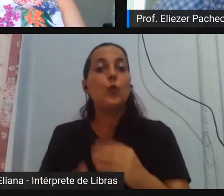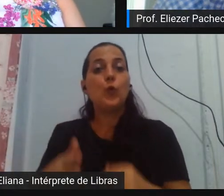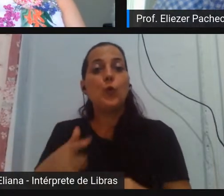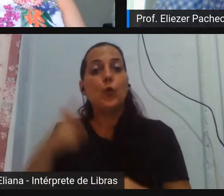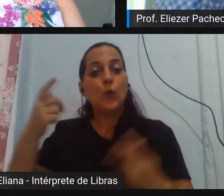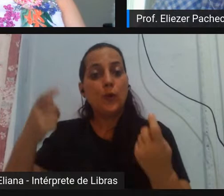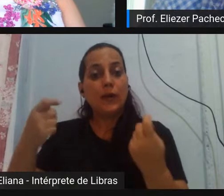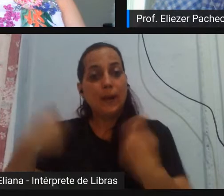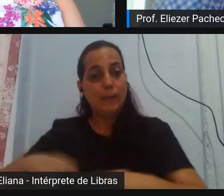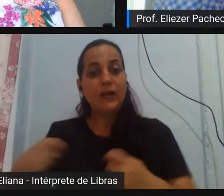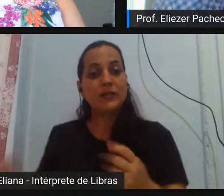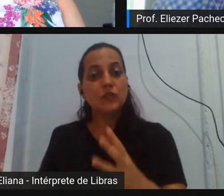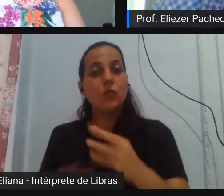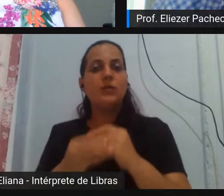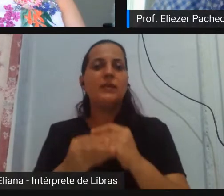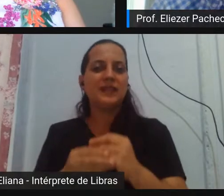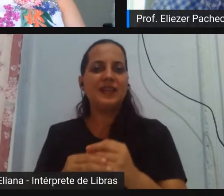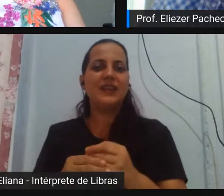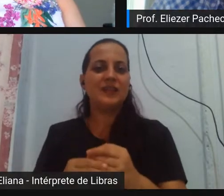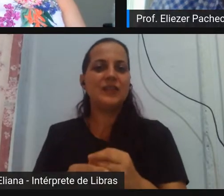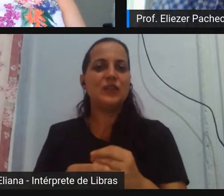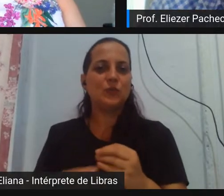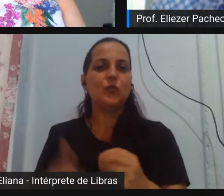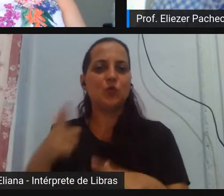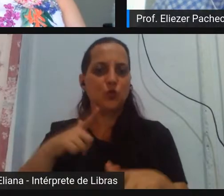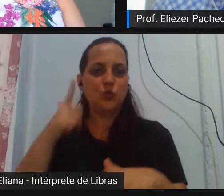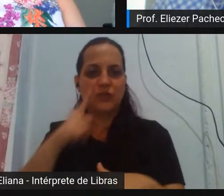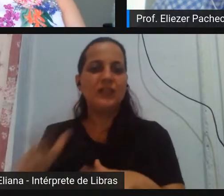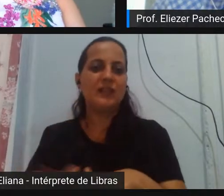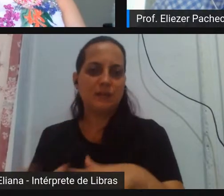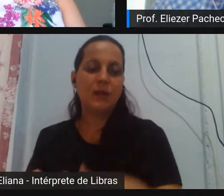principalmente, a criação